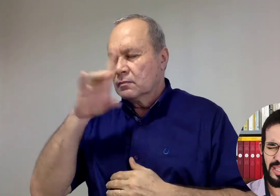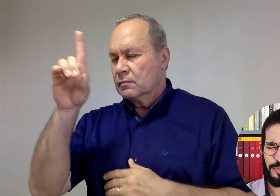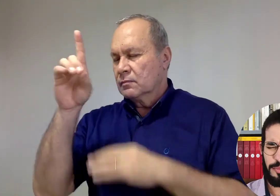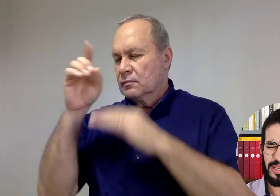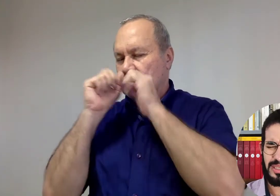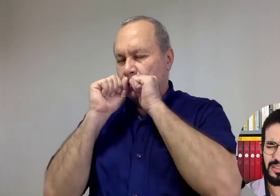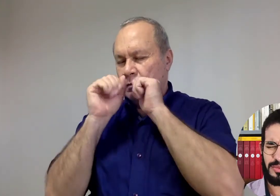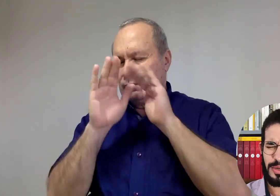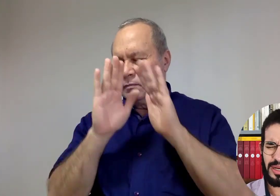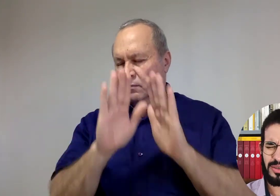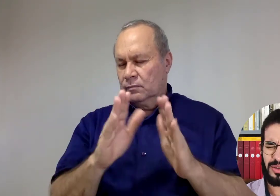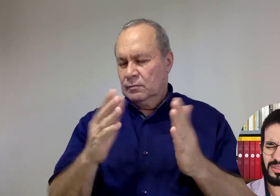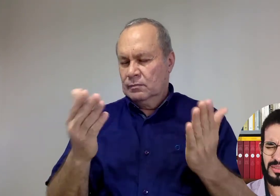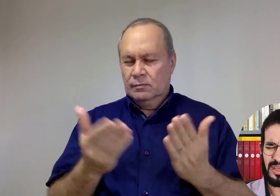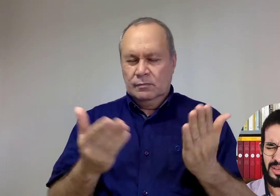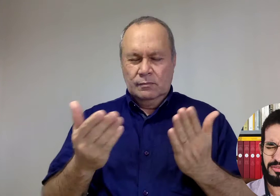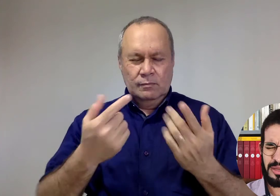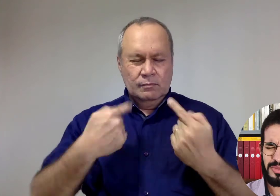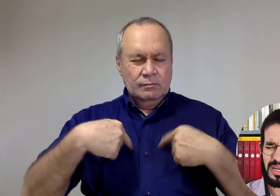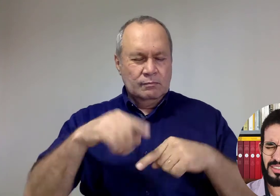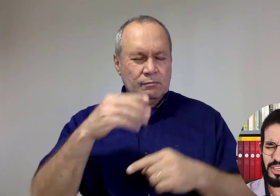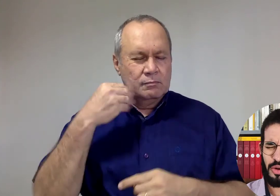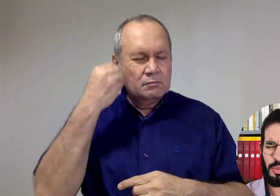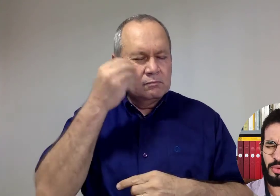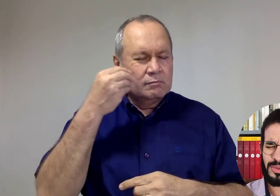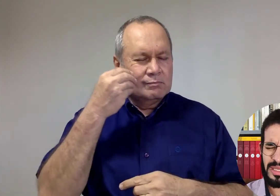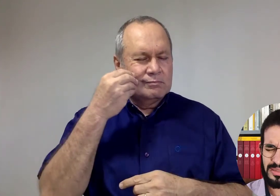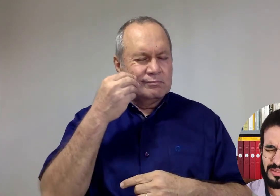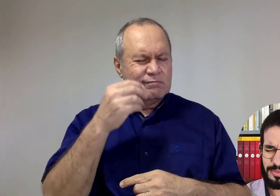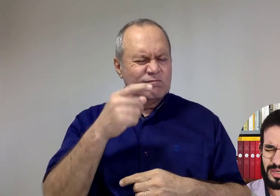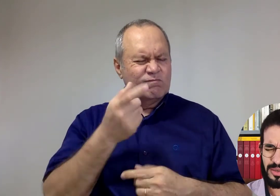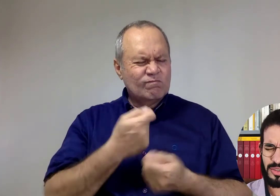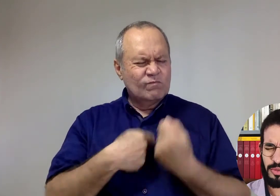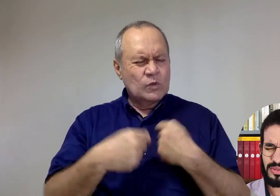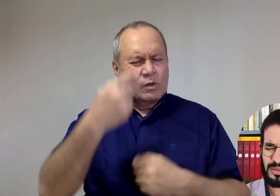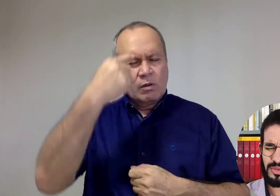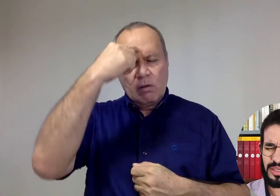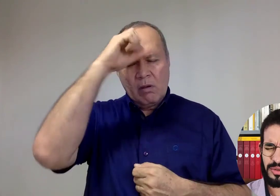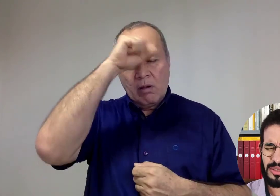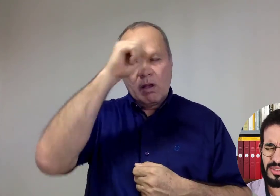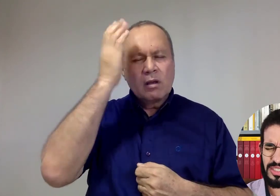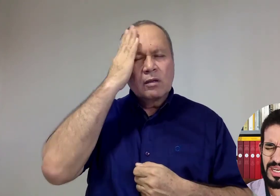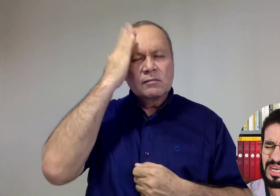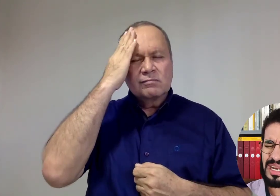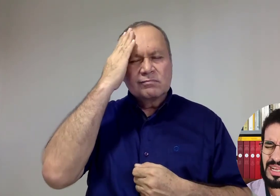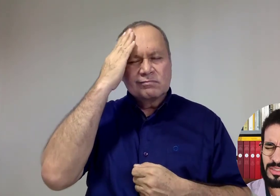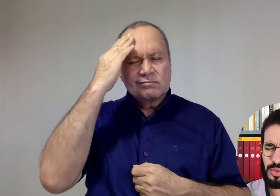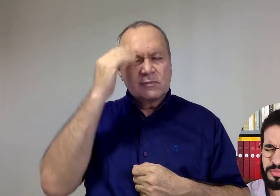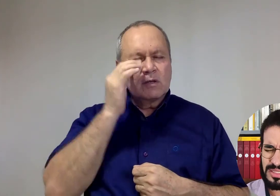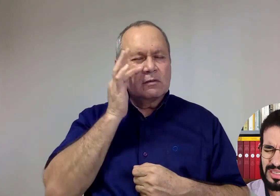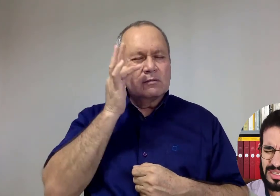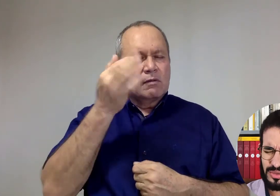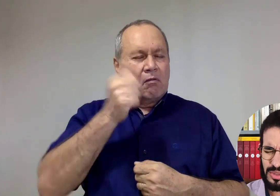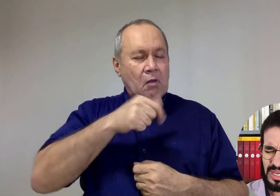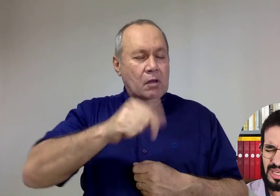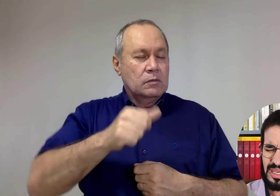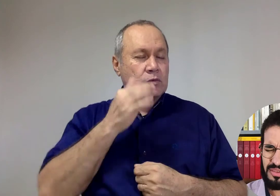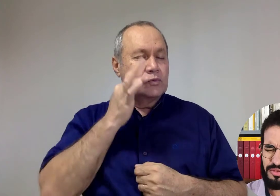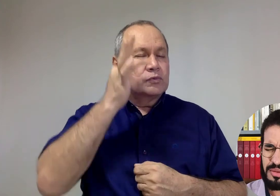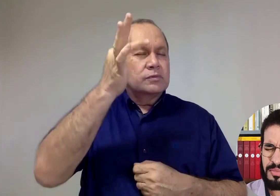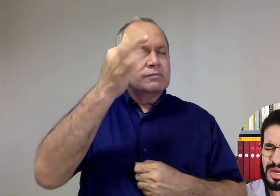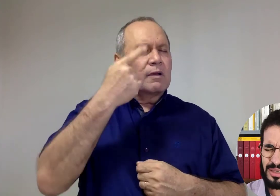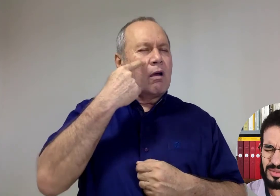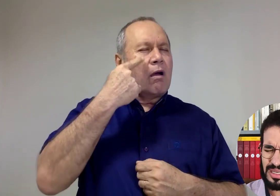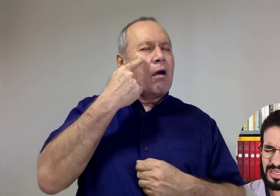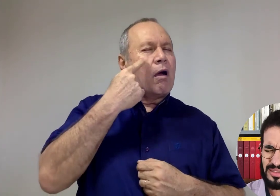abençoa nesse tempo, Pai querido, para que nós venhamos a agir com prudência, para que nós possamos, Senhor Deus, enxergar além do imediato